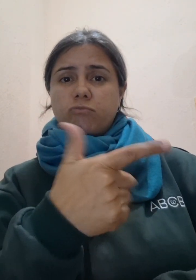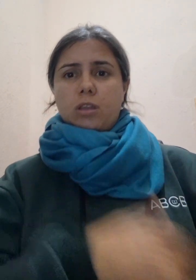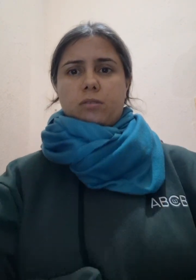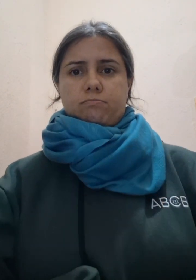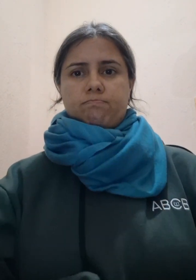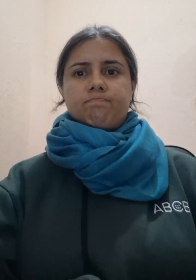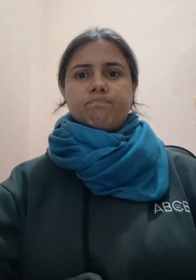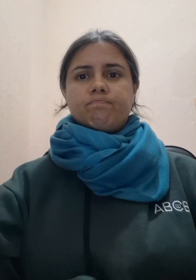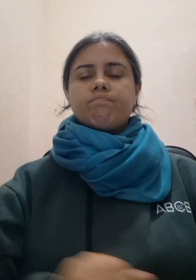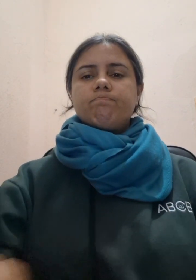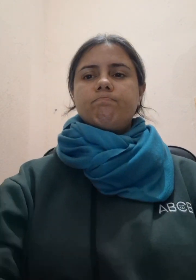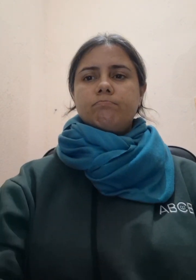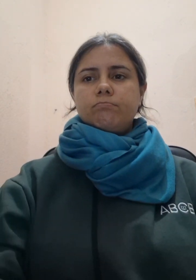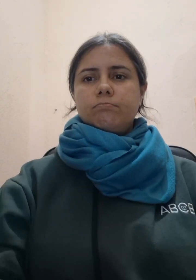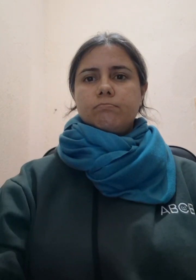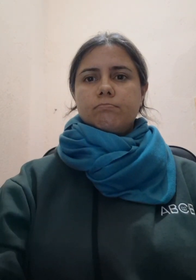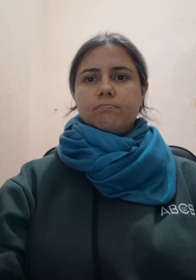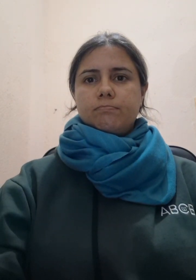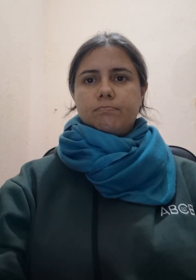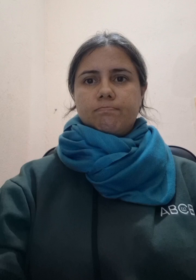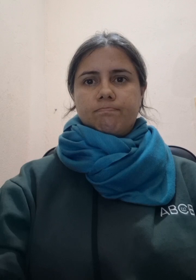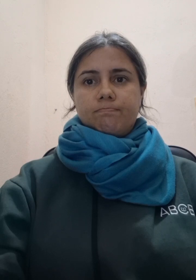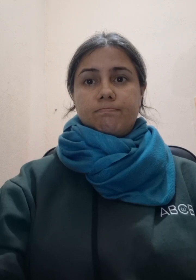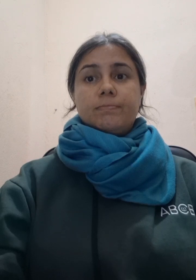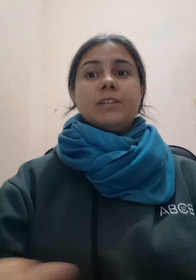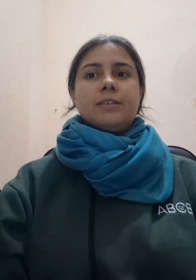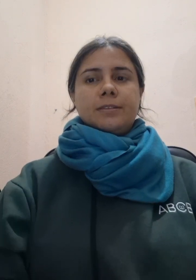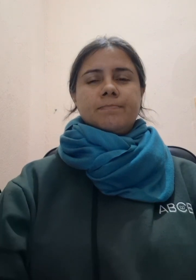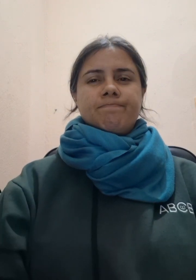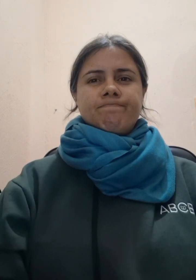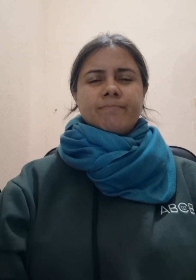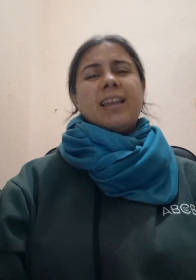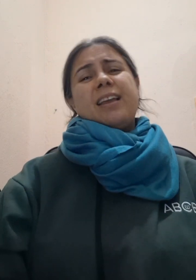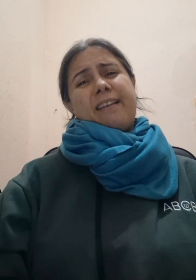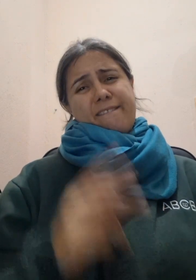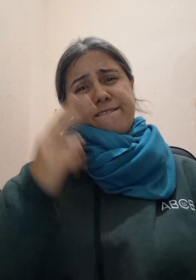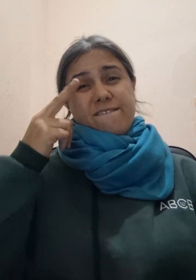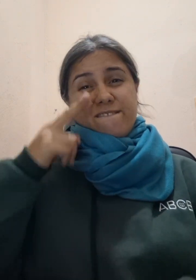Que o adversário escreva, então, por que eu estou errado? Eu não tenho pecado.